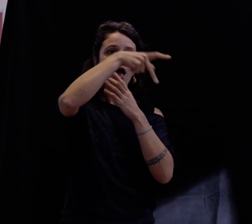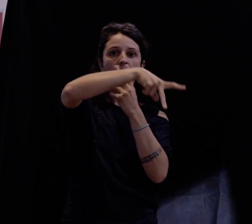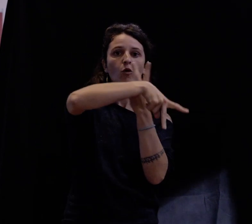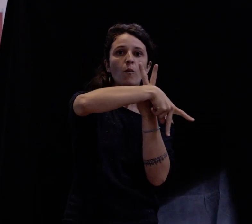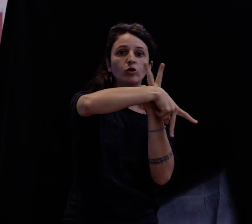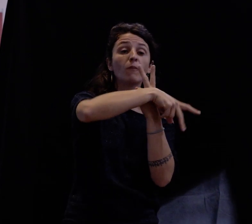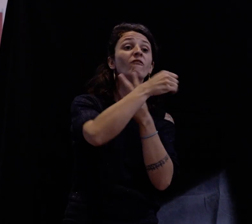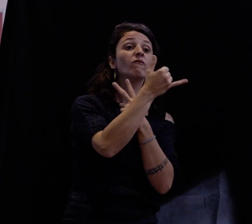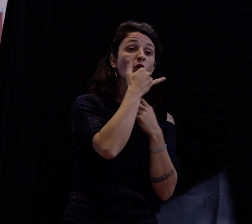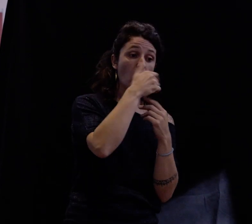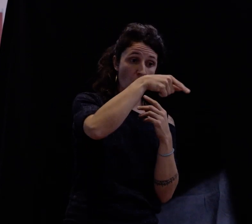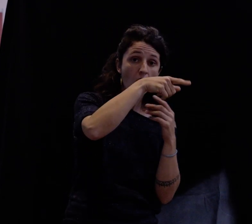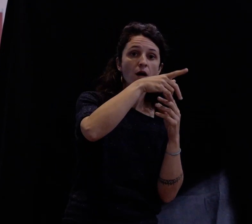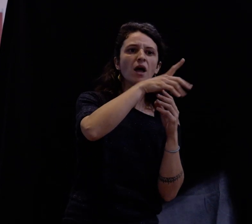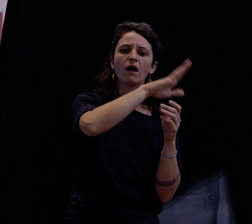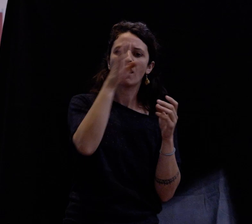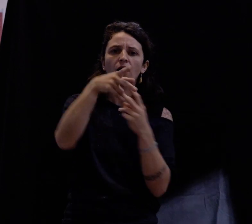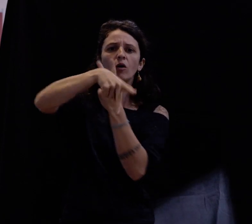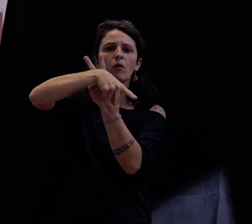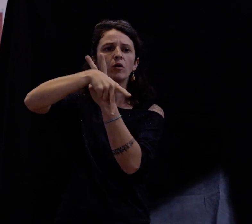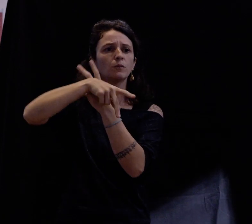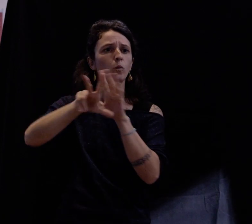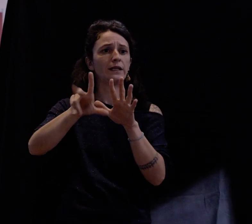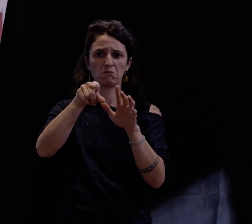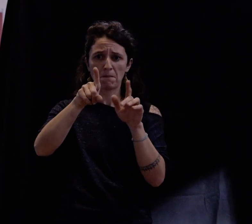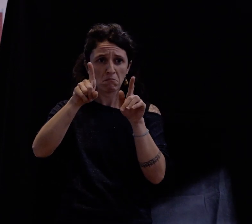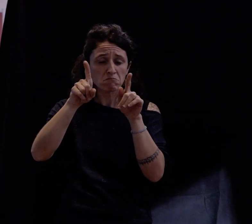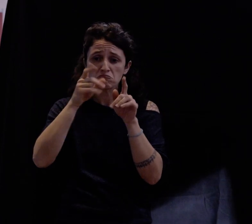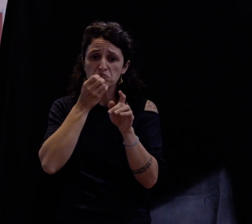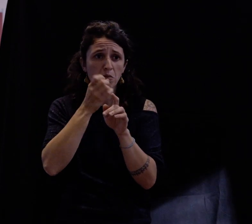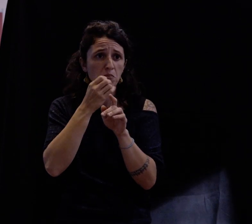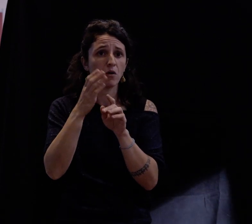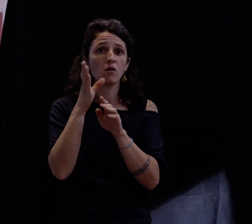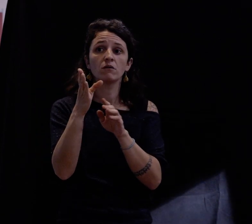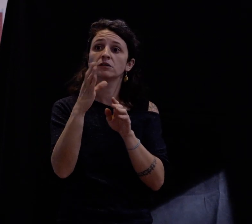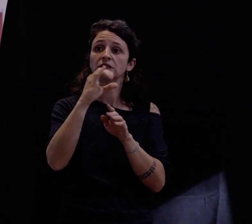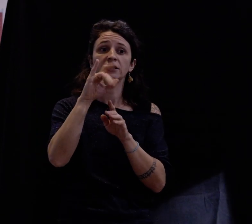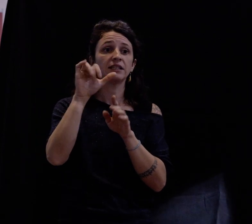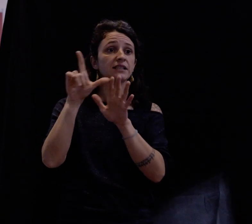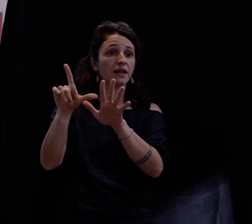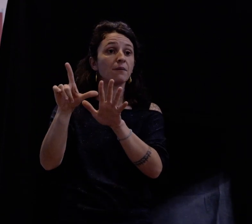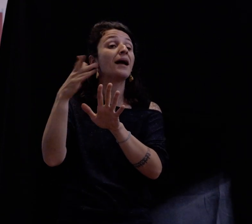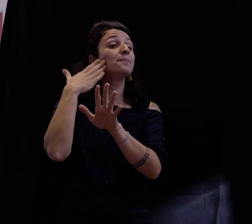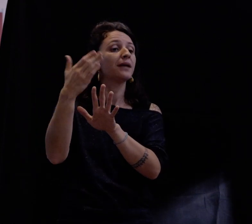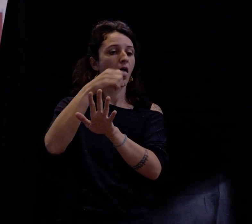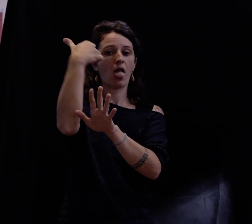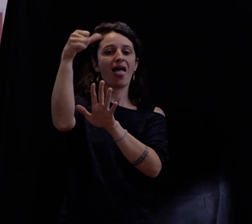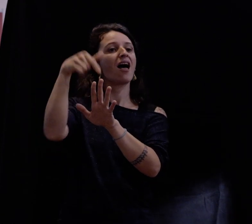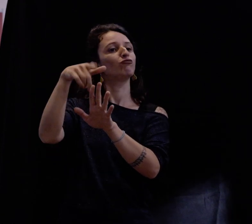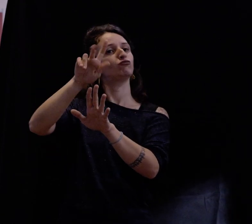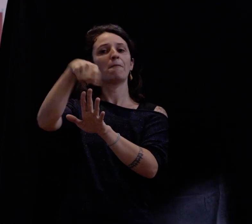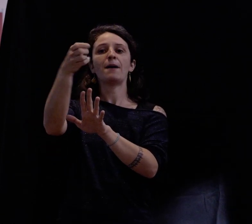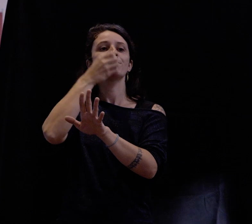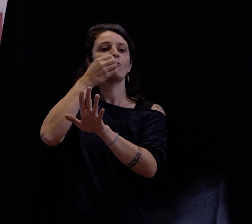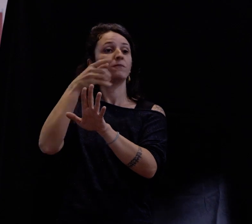l'autre chromosome avec une version normale du gène CHD7. Mais avoir une seule version normale du gène, ça ne suffit pas. Et donc, quand il y en a